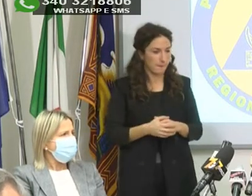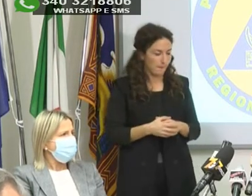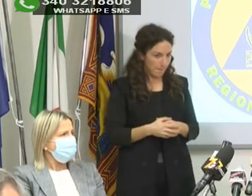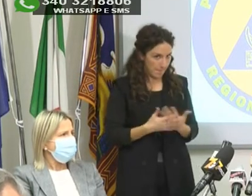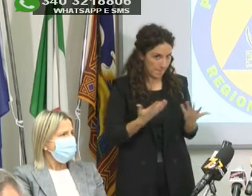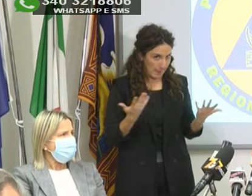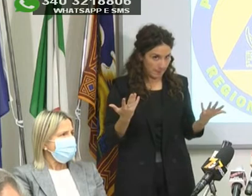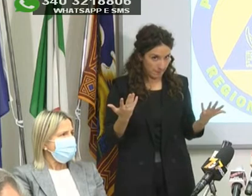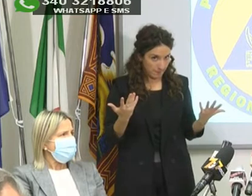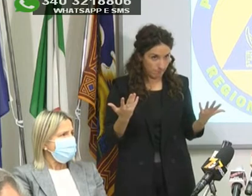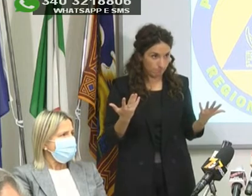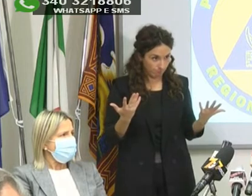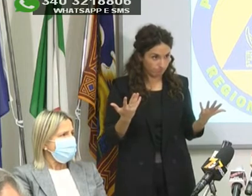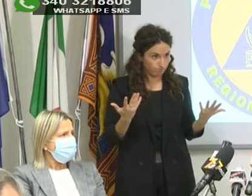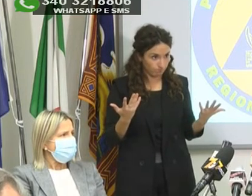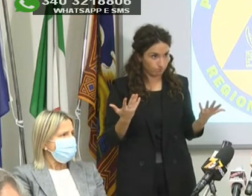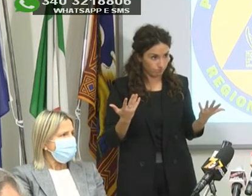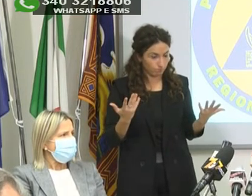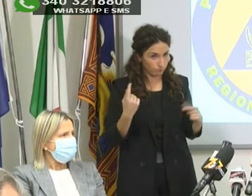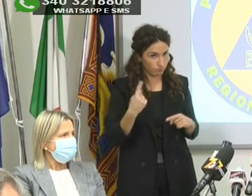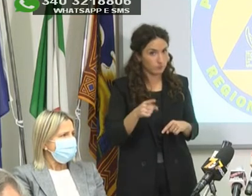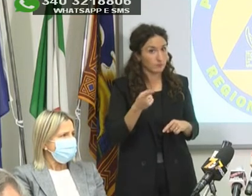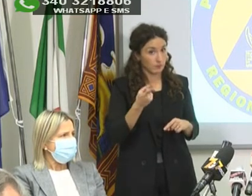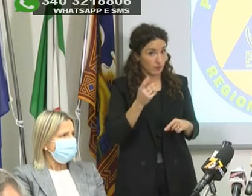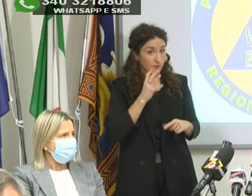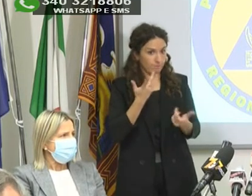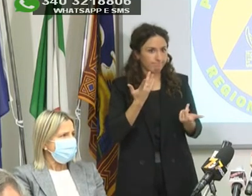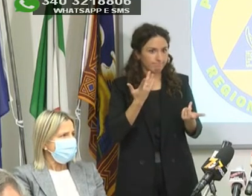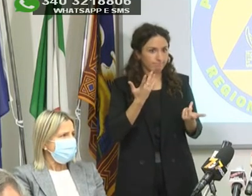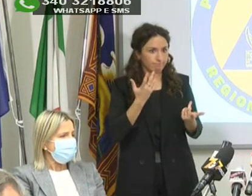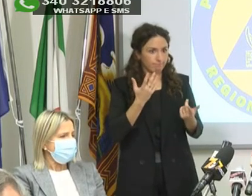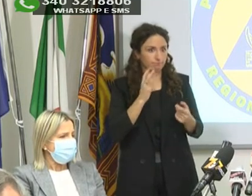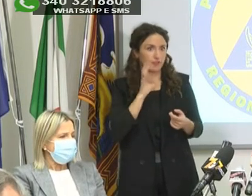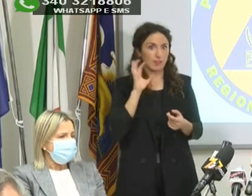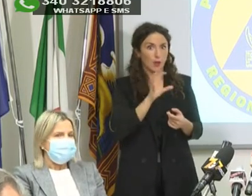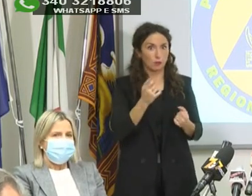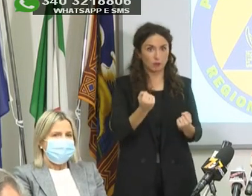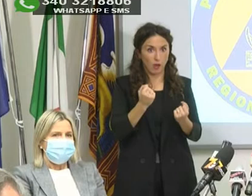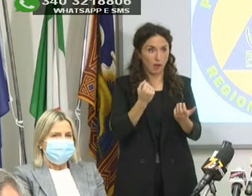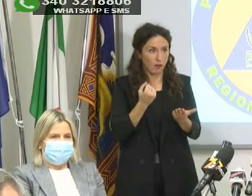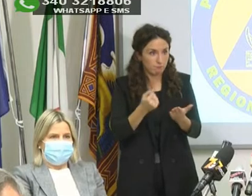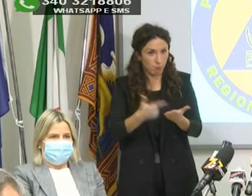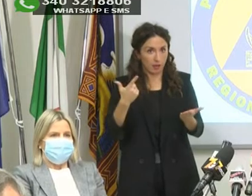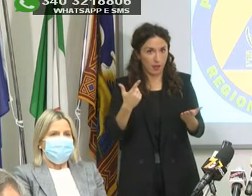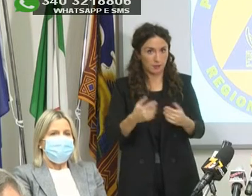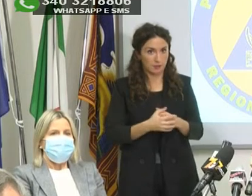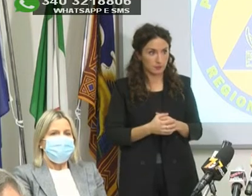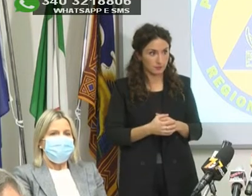questa è una denuncia fra virgolette, no? Ma noi,